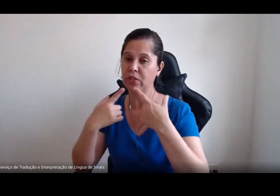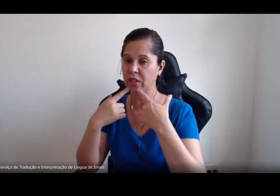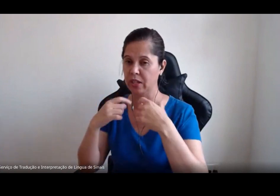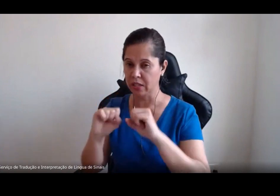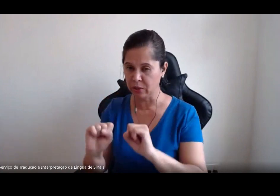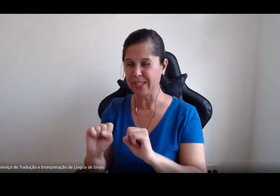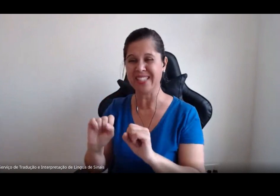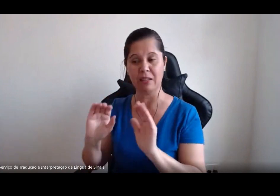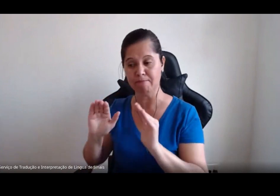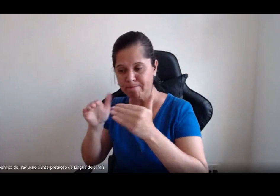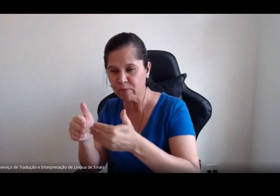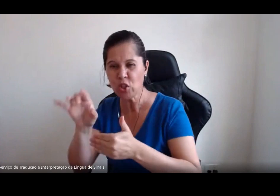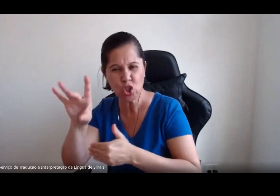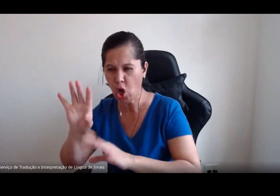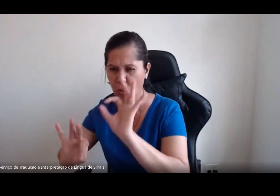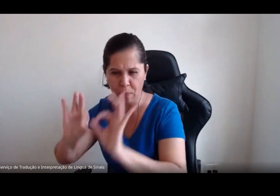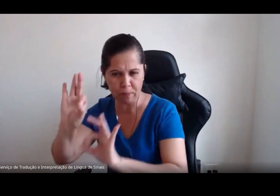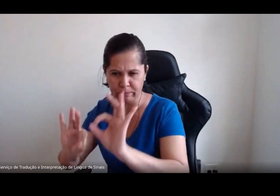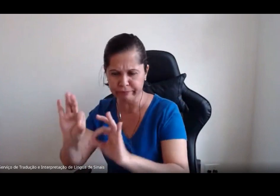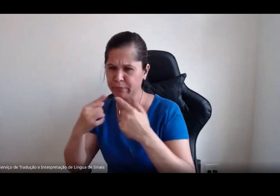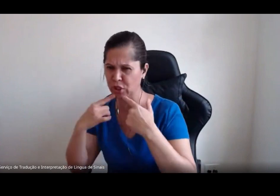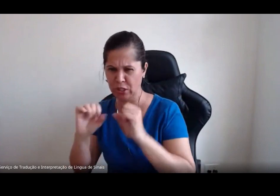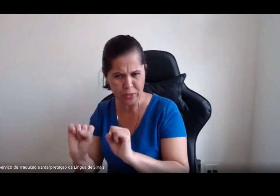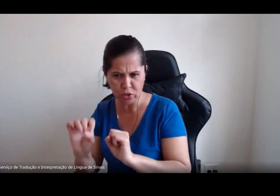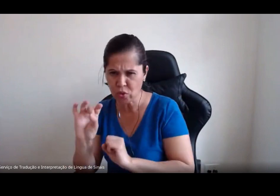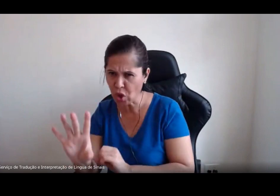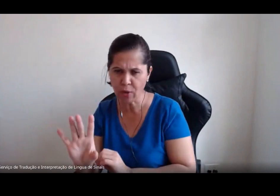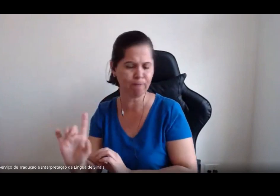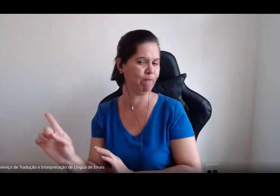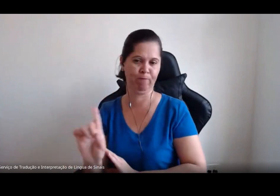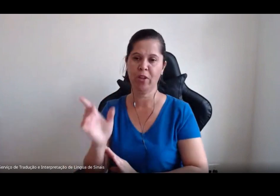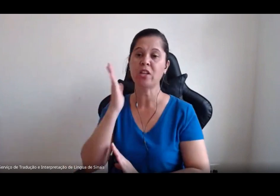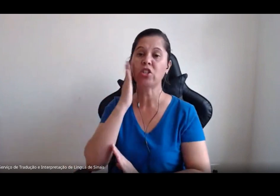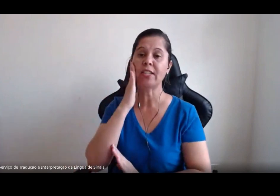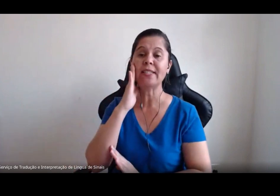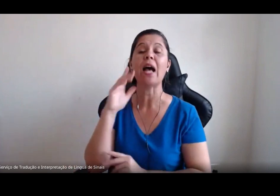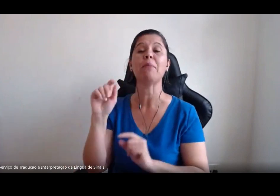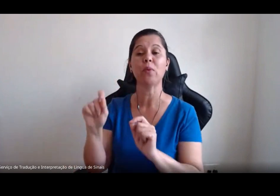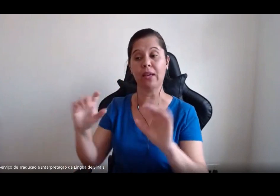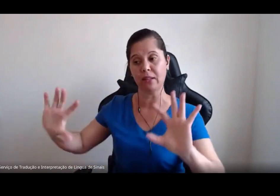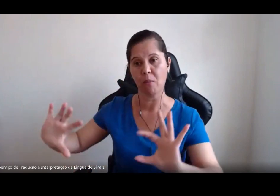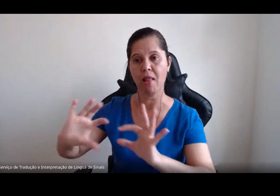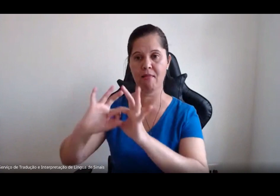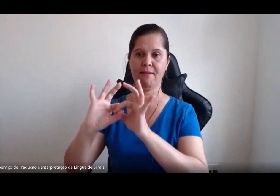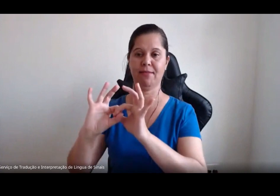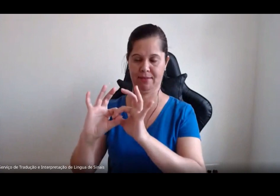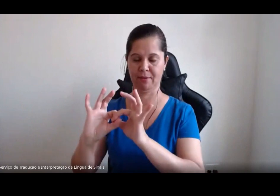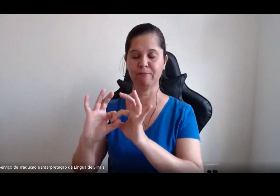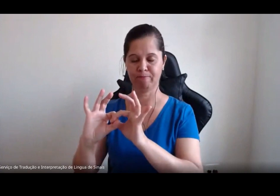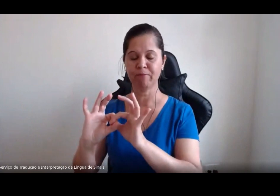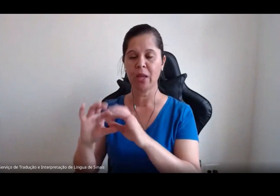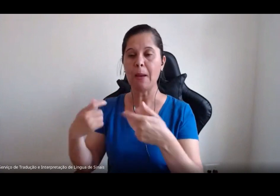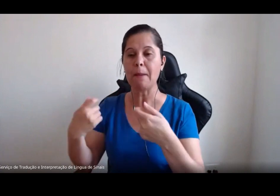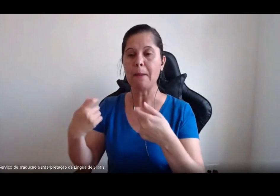se resumem em absoluto ao que é o planejamento linguístico. A gente sabe que planejamento de corpus e de status são